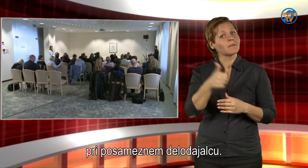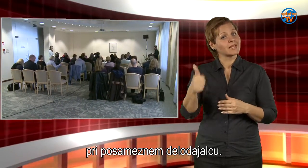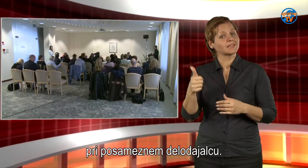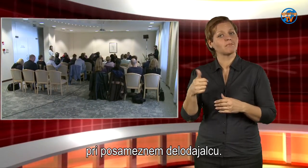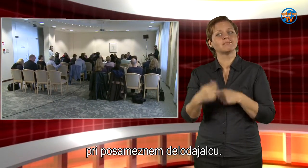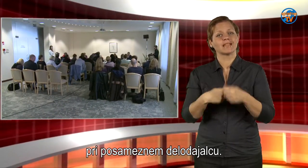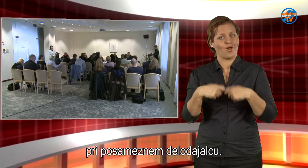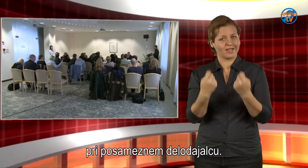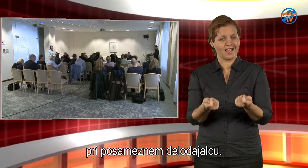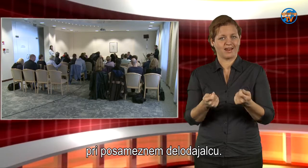delodajalcu.